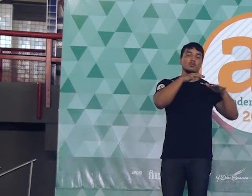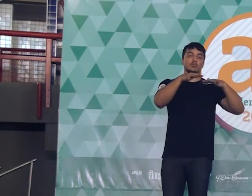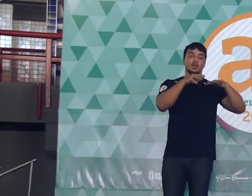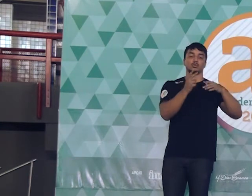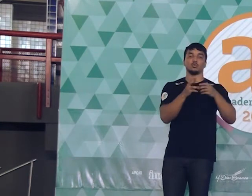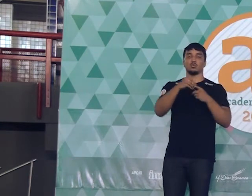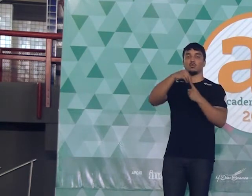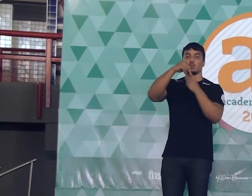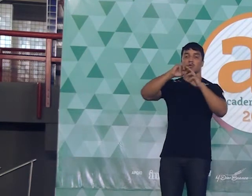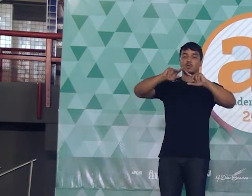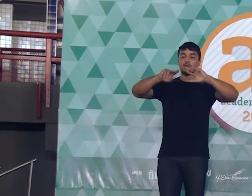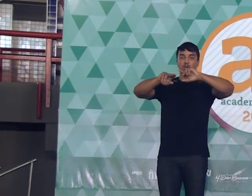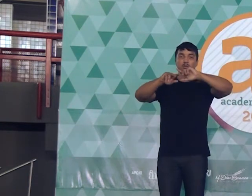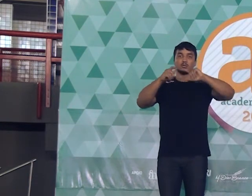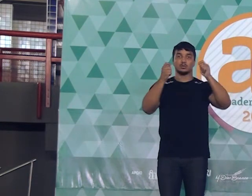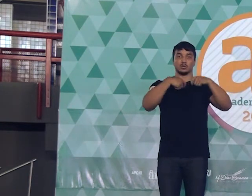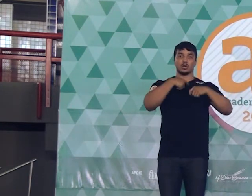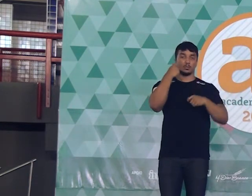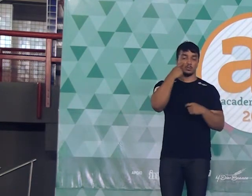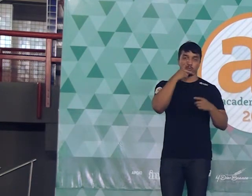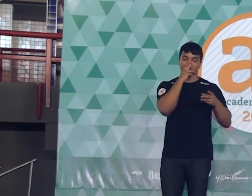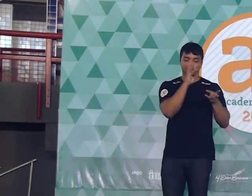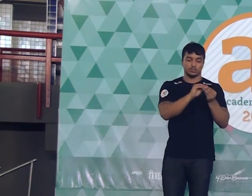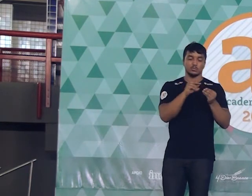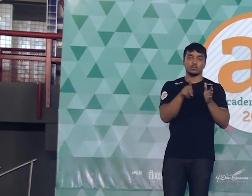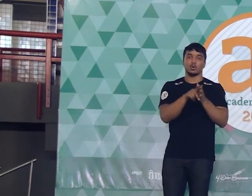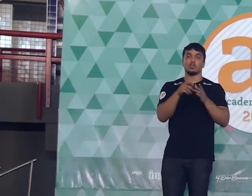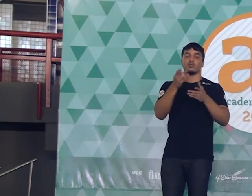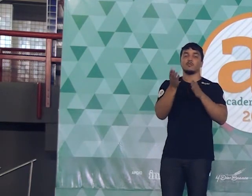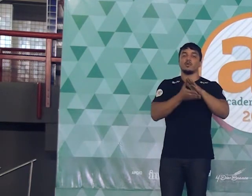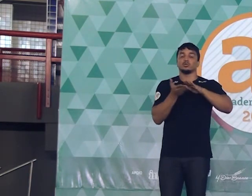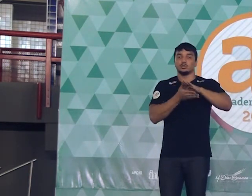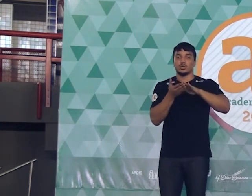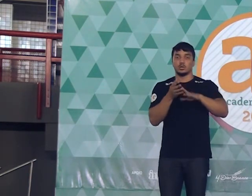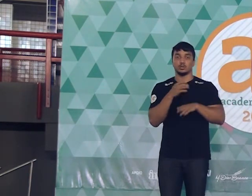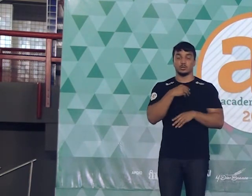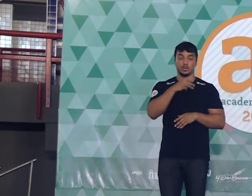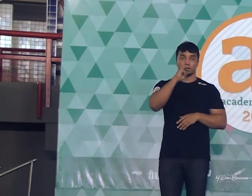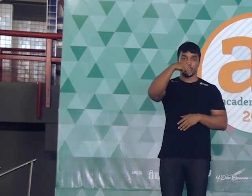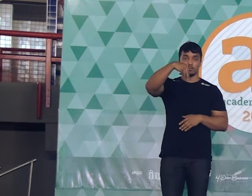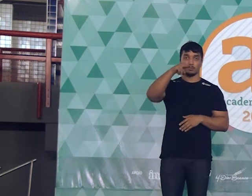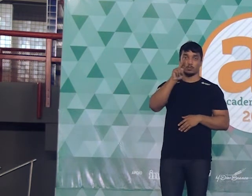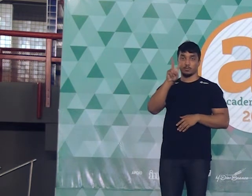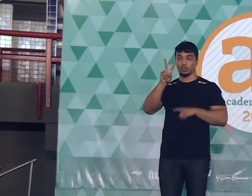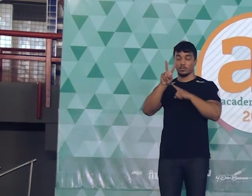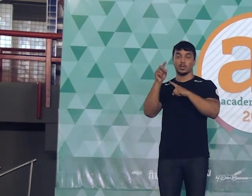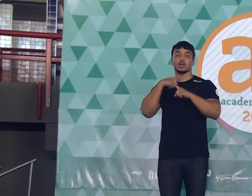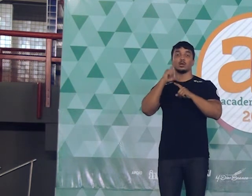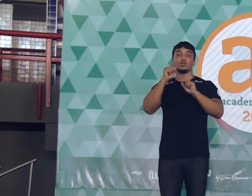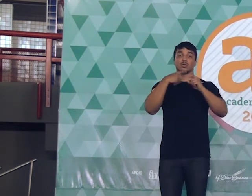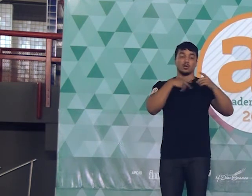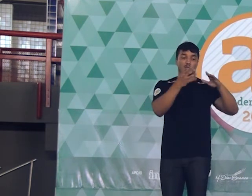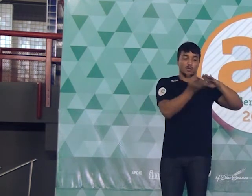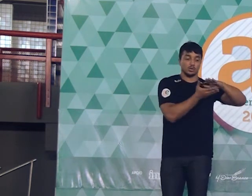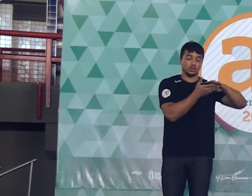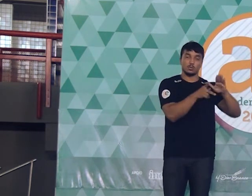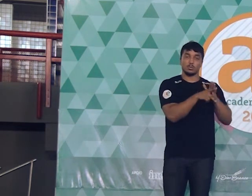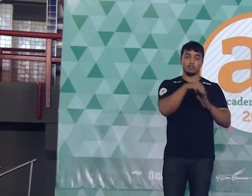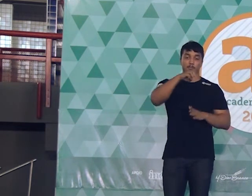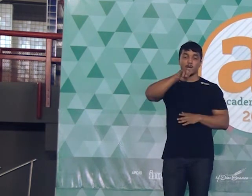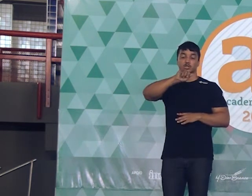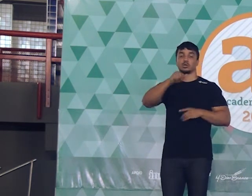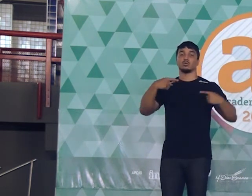ΔT junto com a média das velocidades. Então, no movimento uniformemente variado, a velocidade